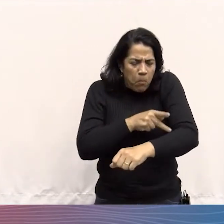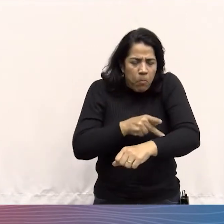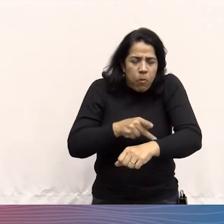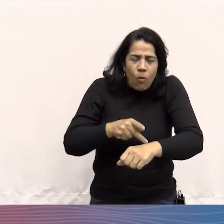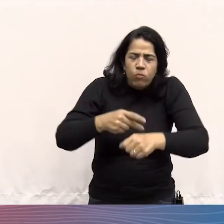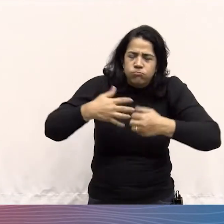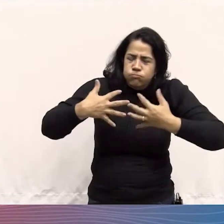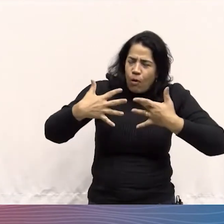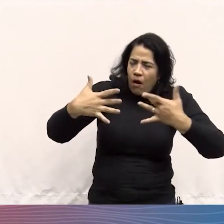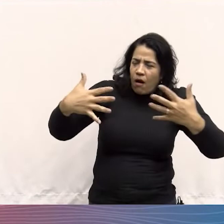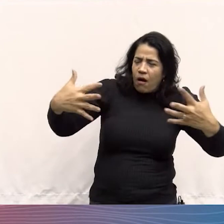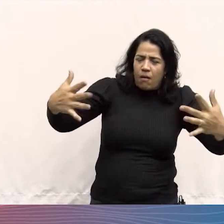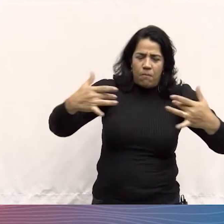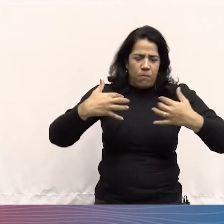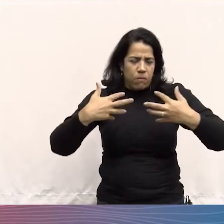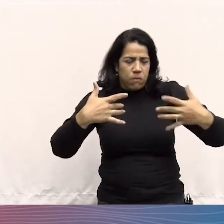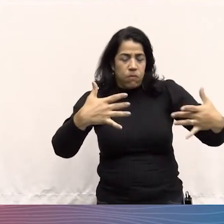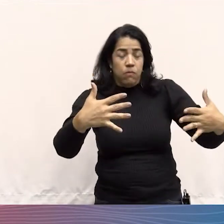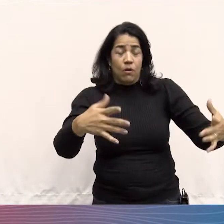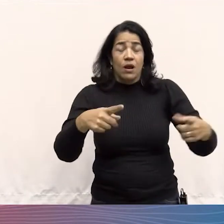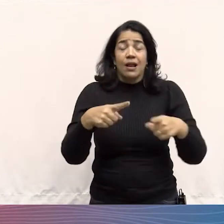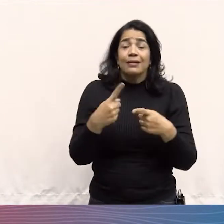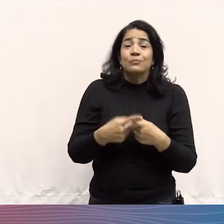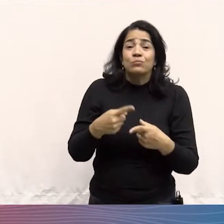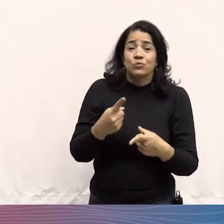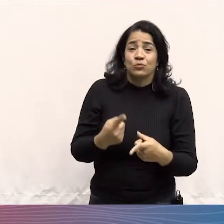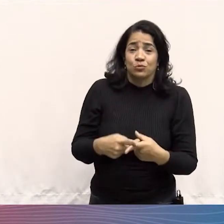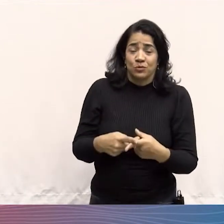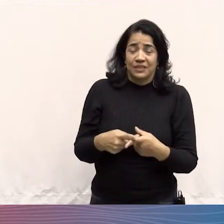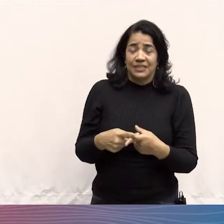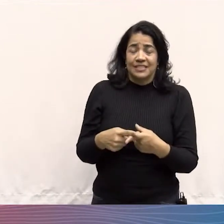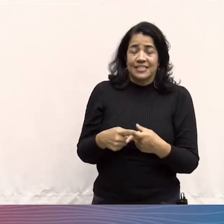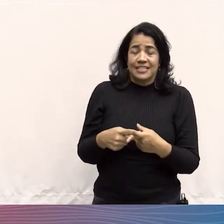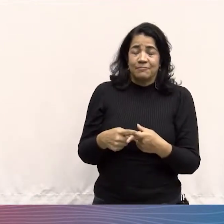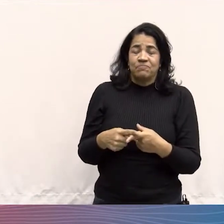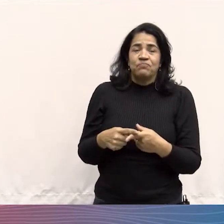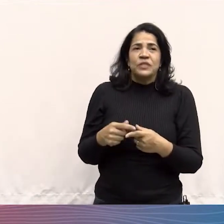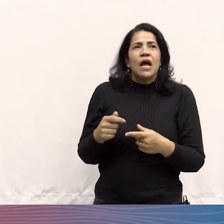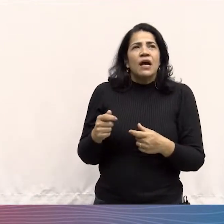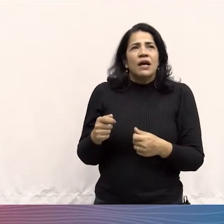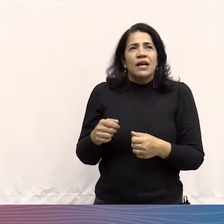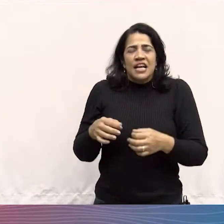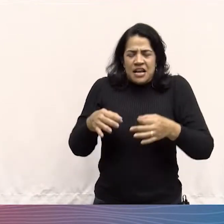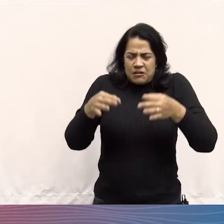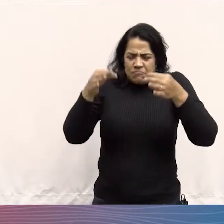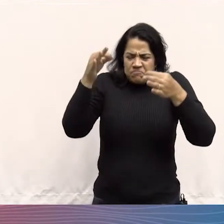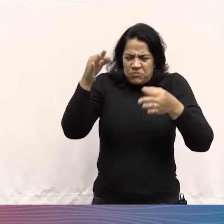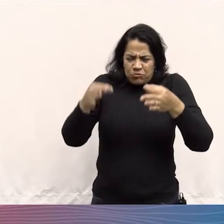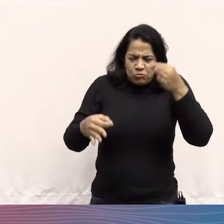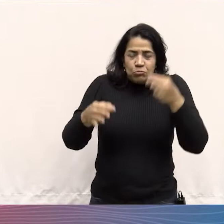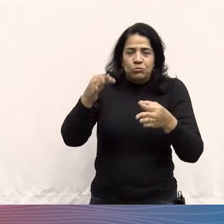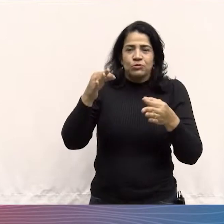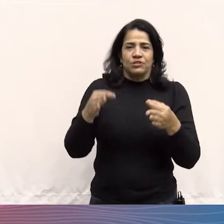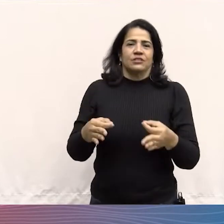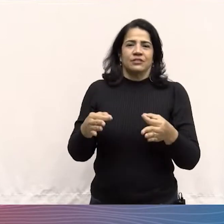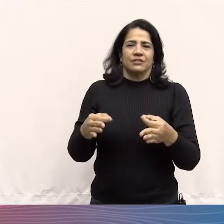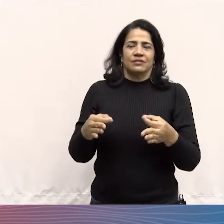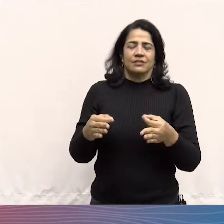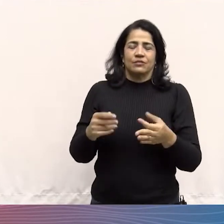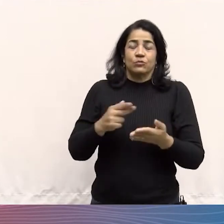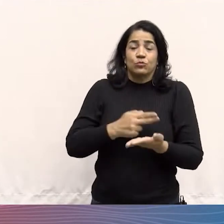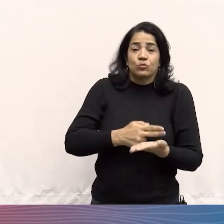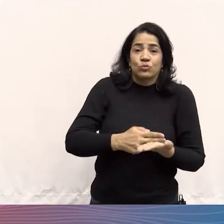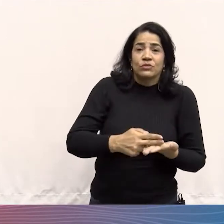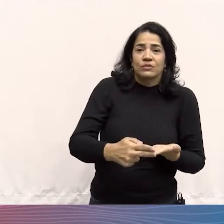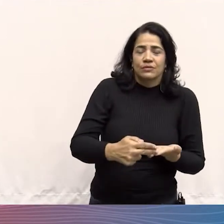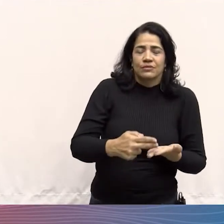os atos de justiça dos santos. Lá em Gênesis, caso de Adão e